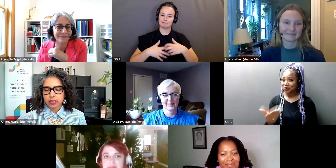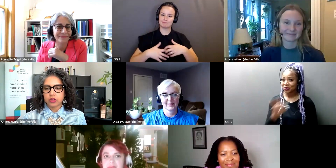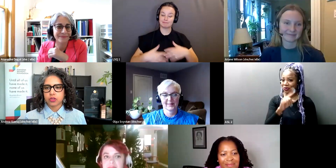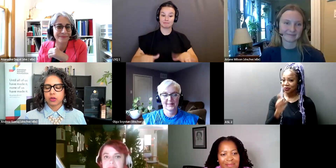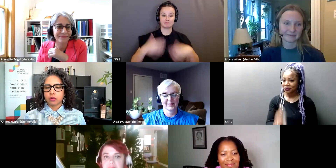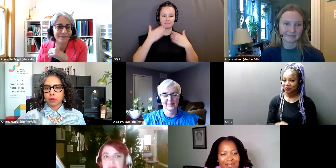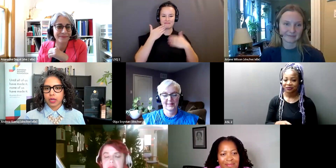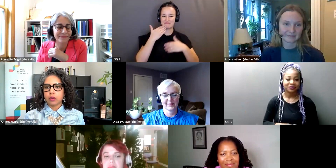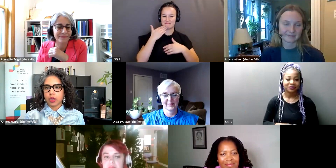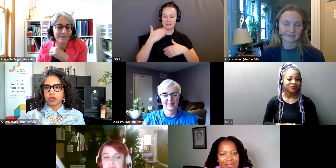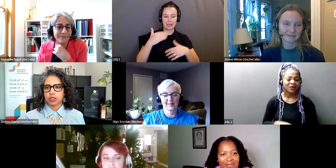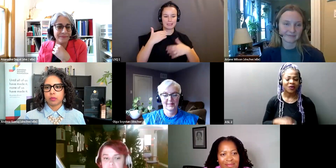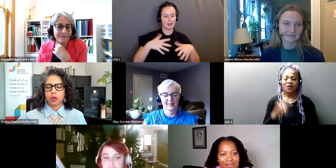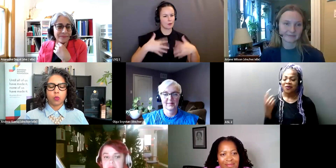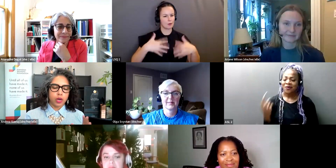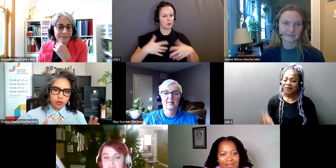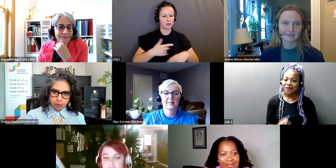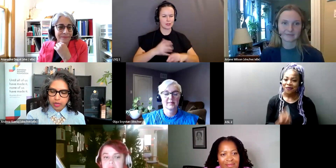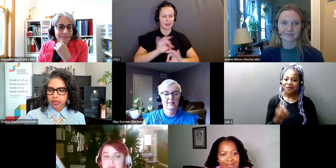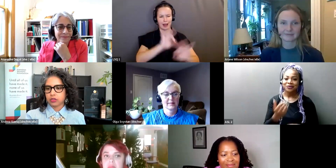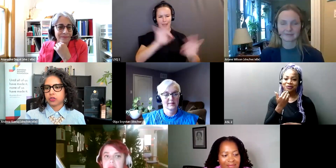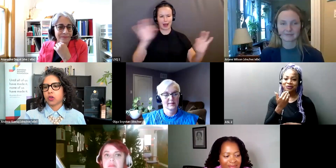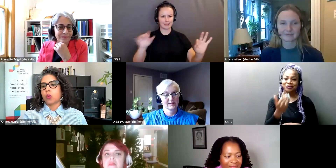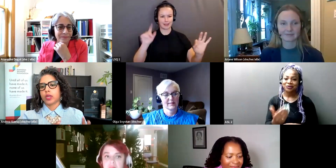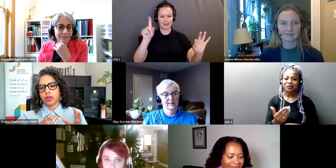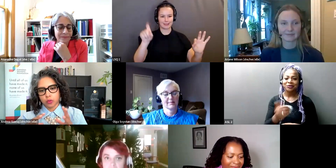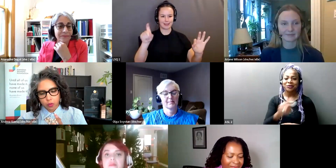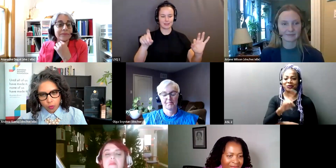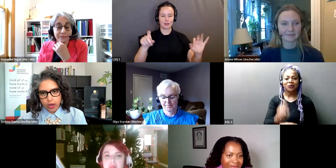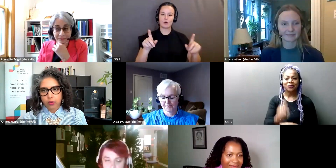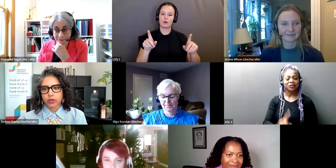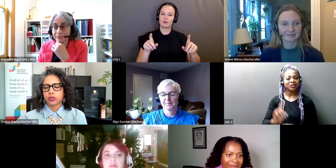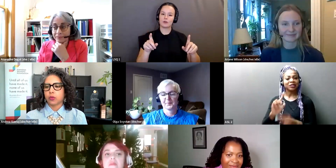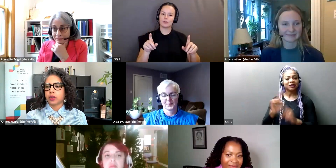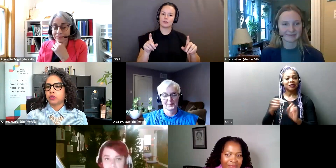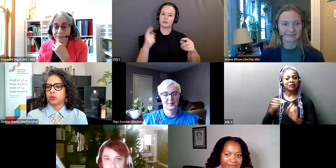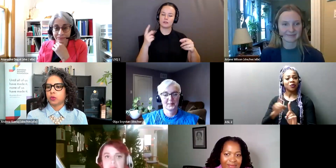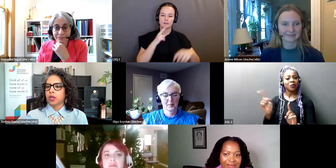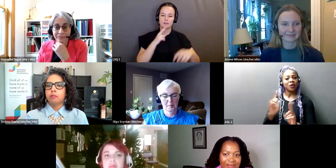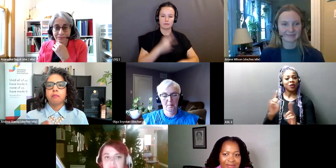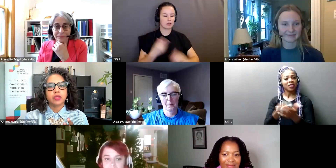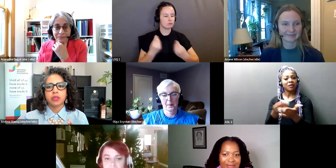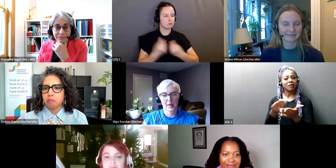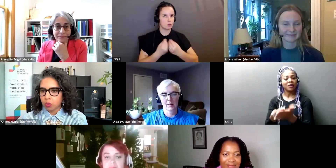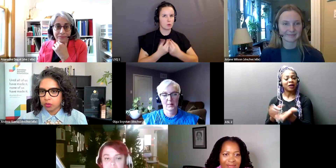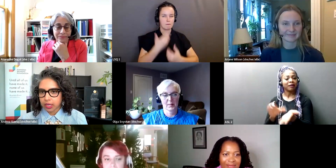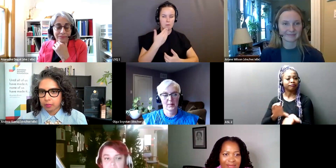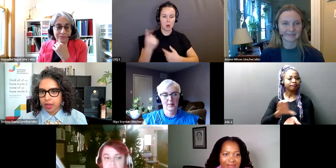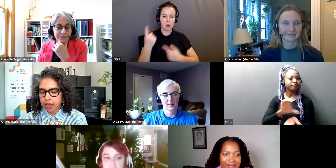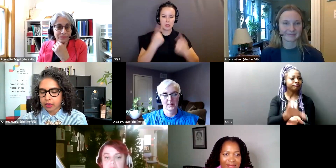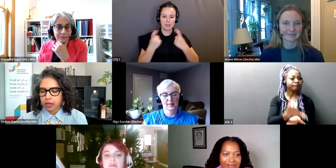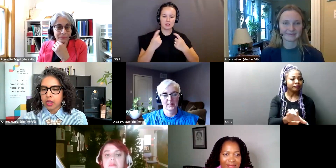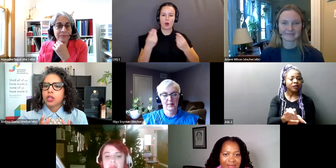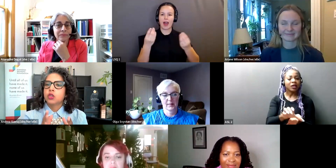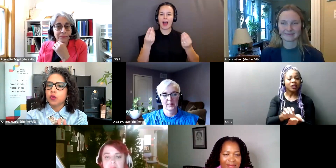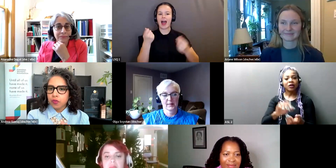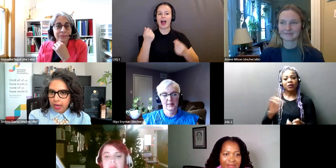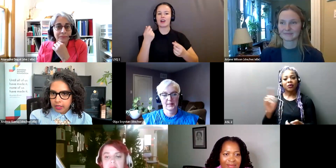Merci. J'ai une excellente question. Nous recevons toujours d'excellentes questions par rapport à où va